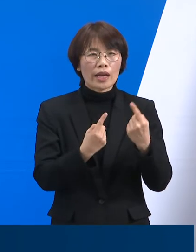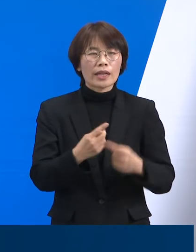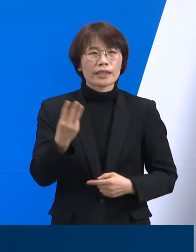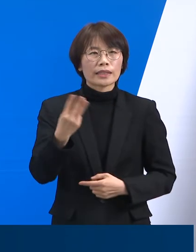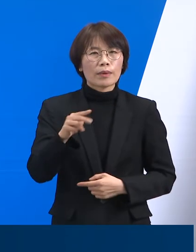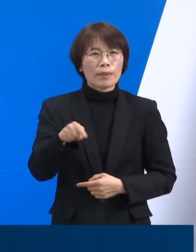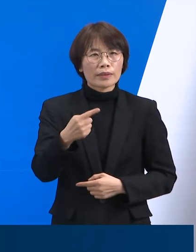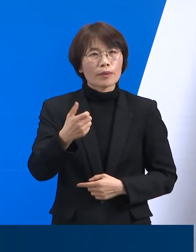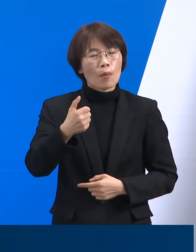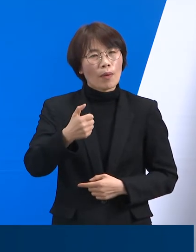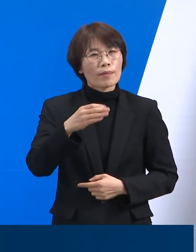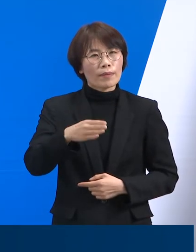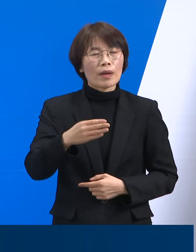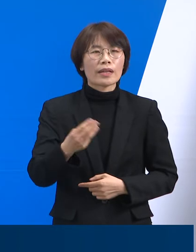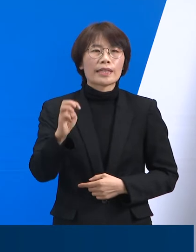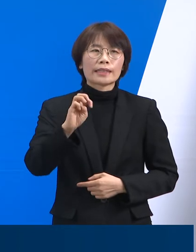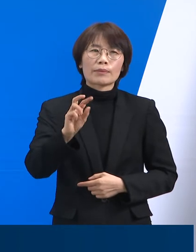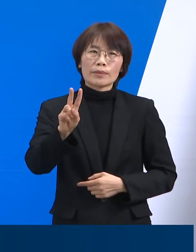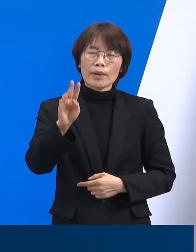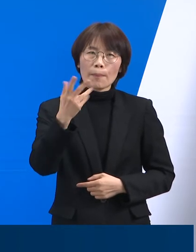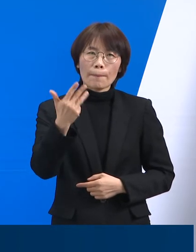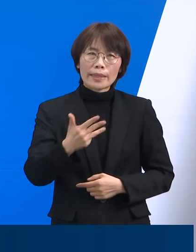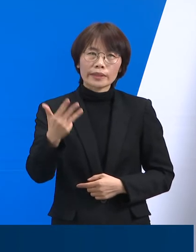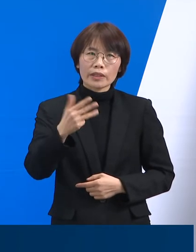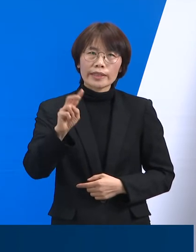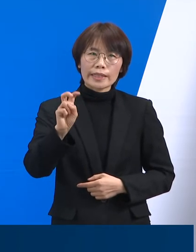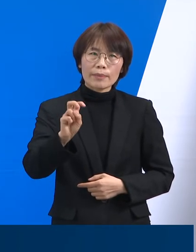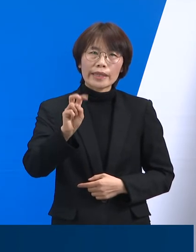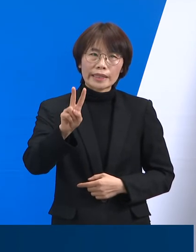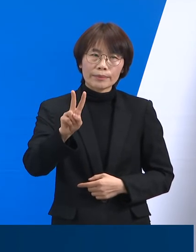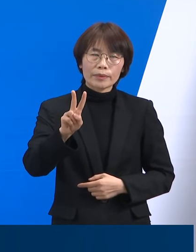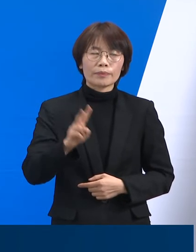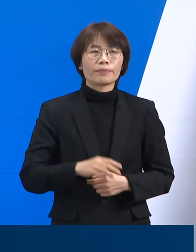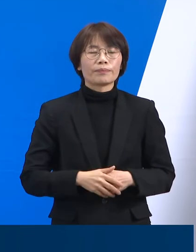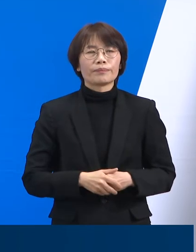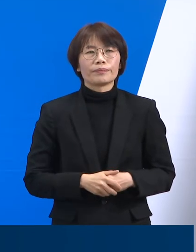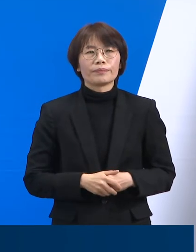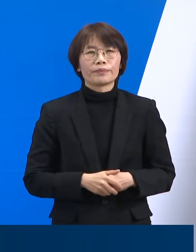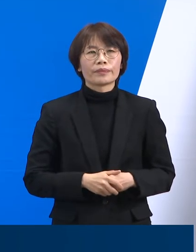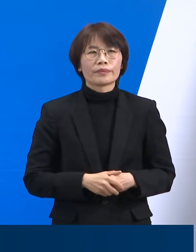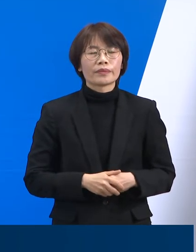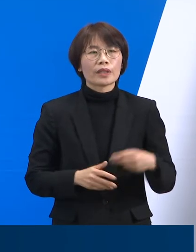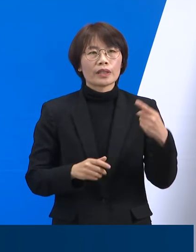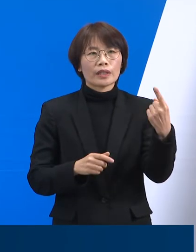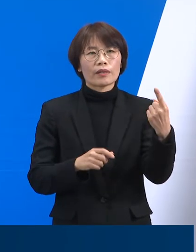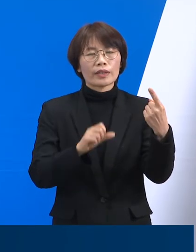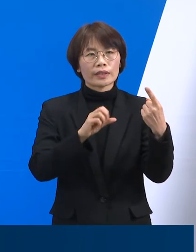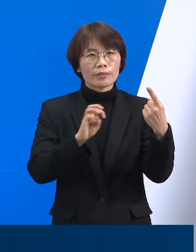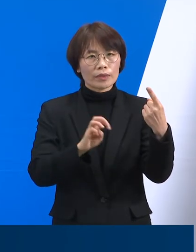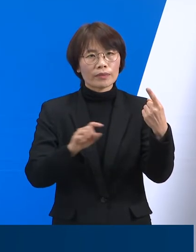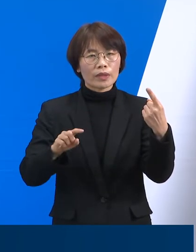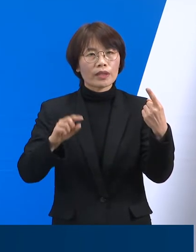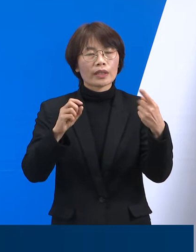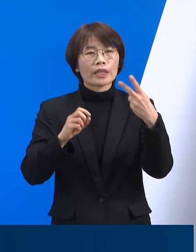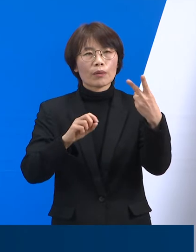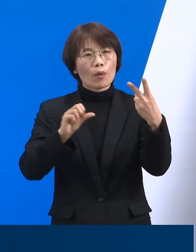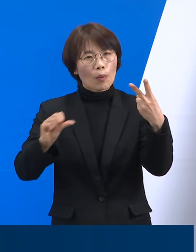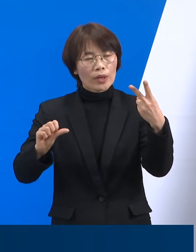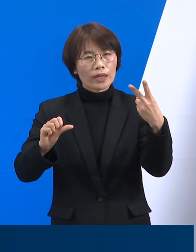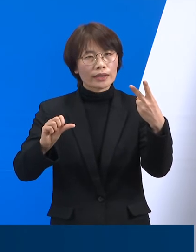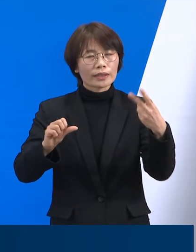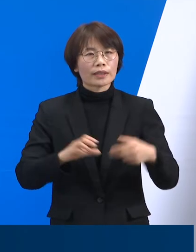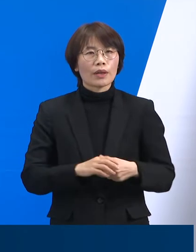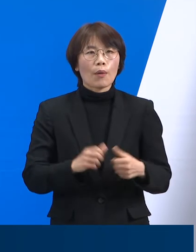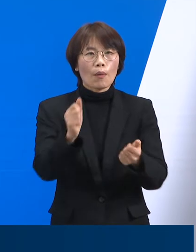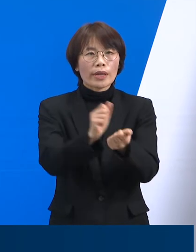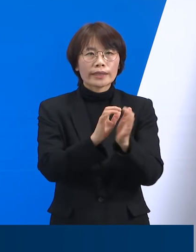12,138명 증가한 32만 8,822명입니다. 1월 30일부터 2월 5일까지 한 주간 발생한 도내